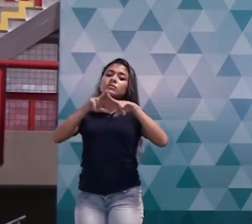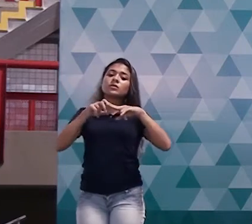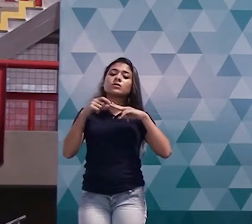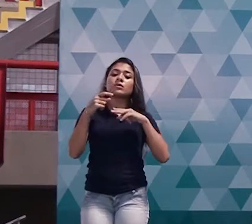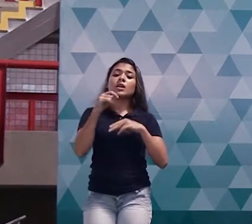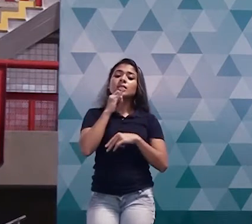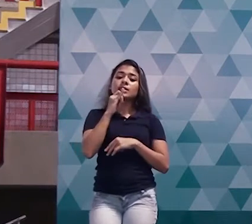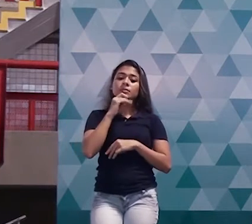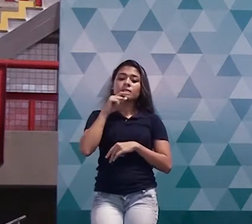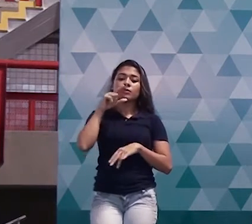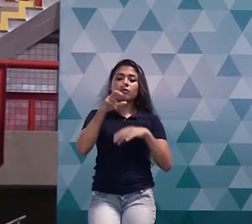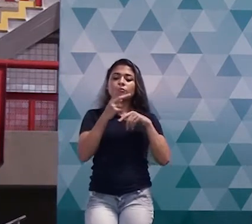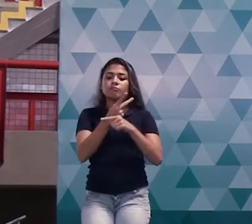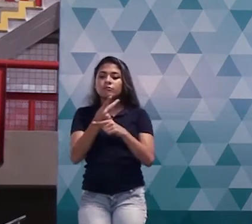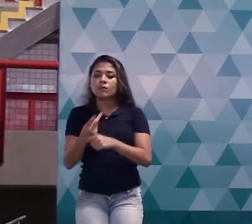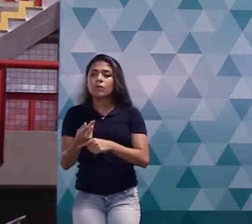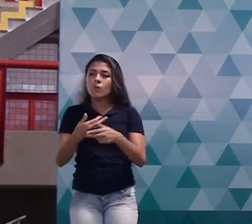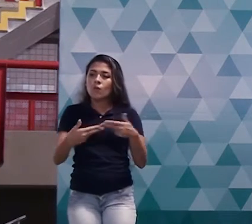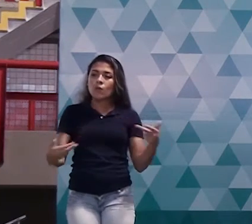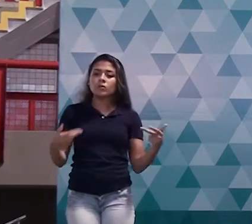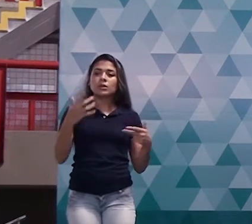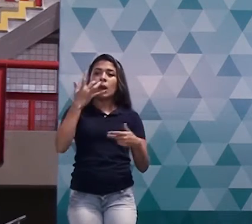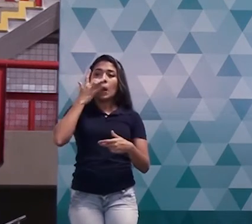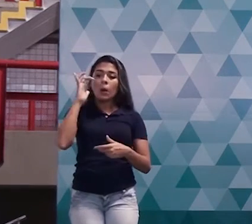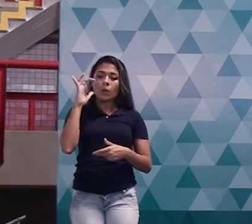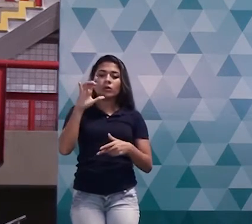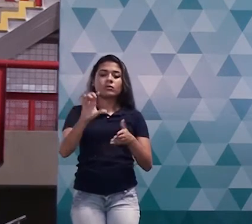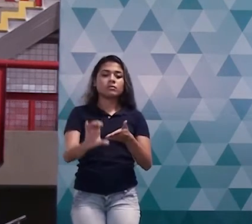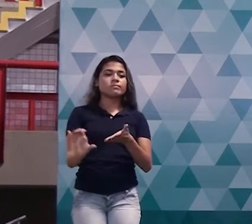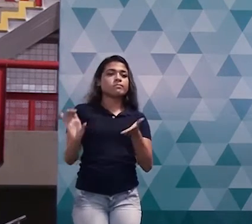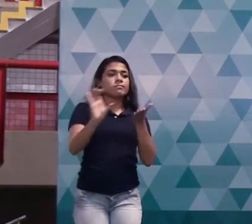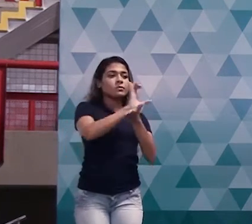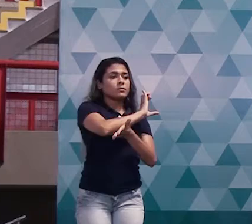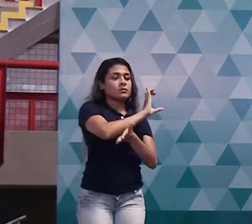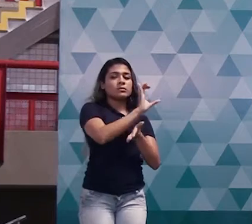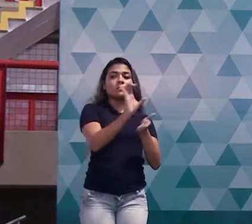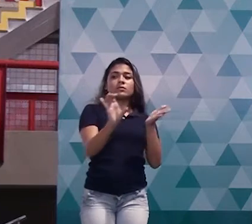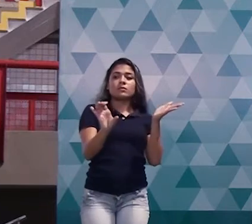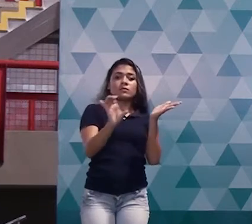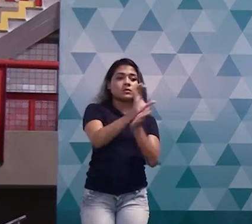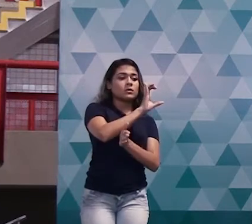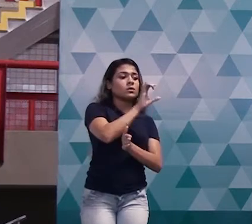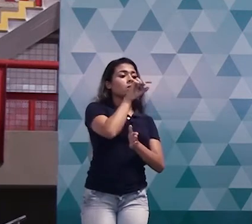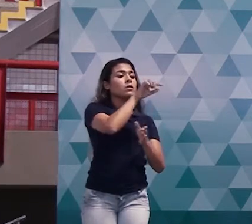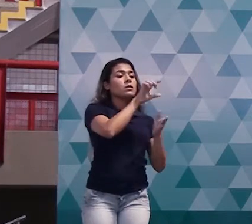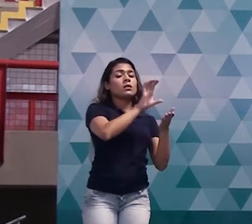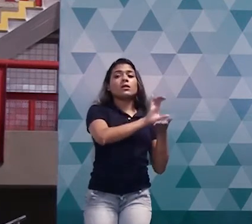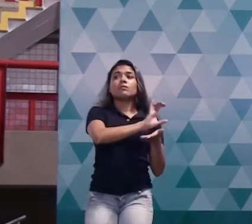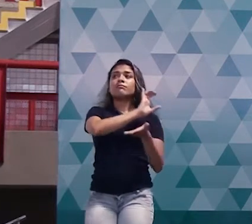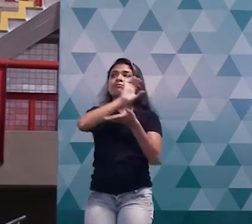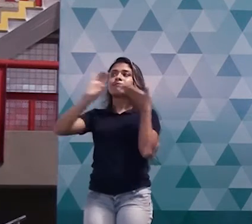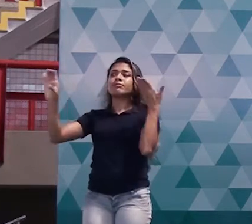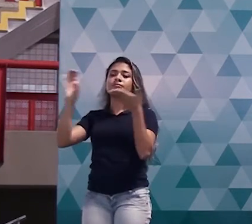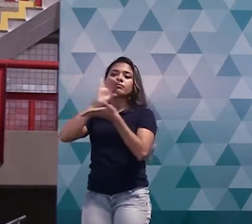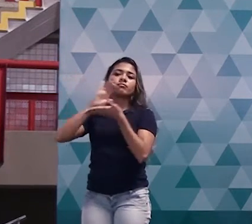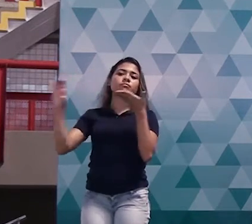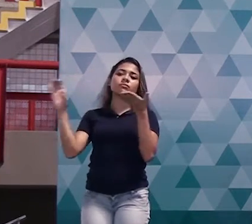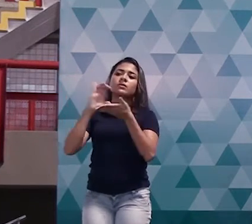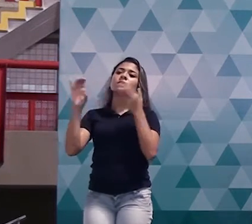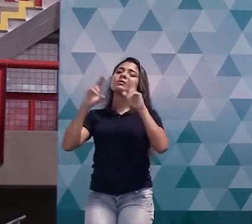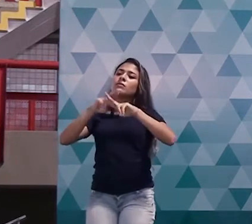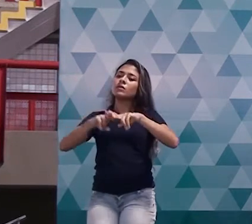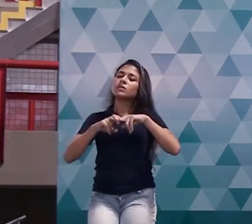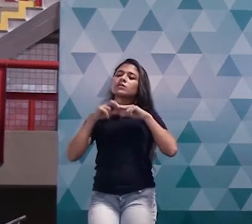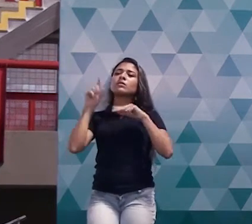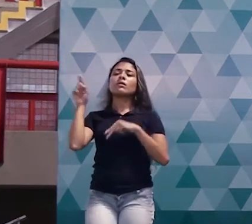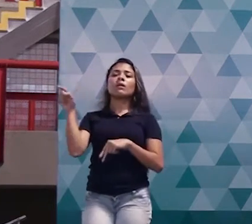a mineração deixou buracos no Brasil, templos em Portugal e indústrias na Inglaterra. O processo de industrialização